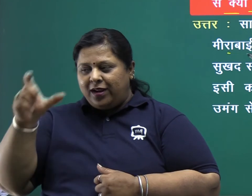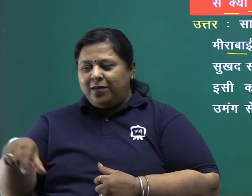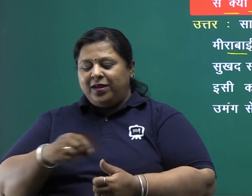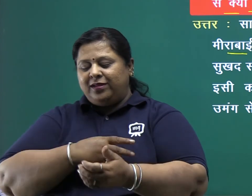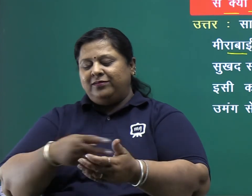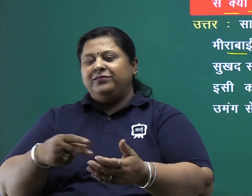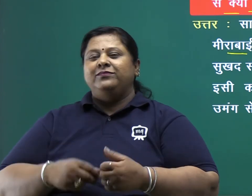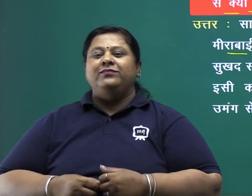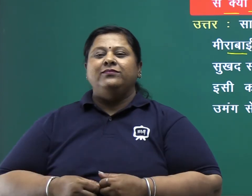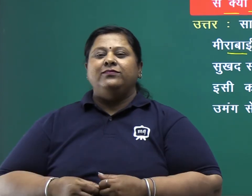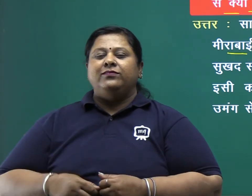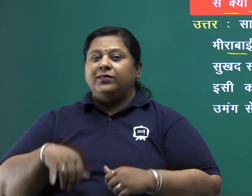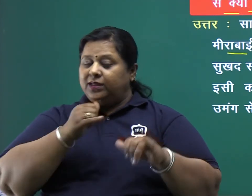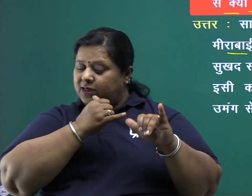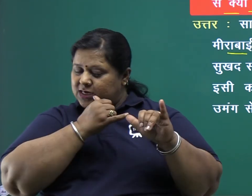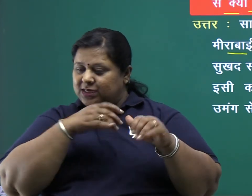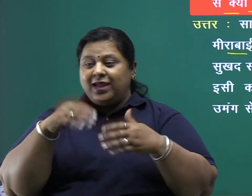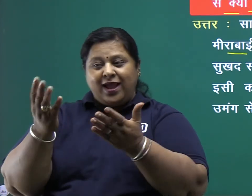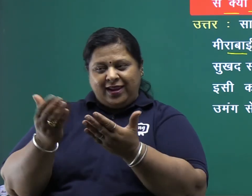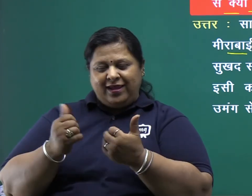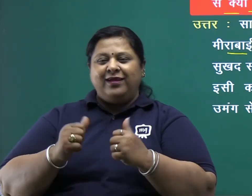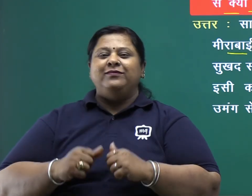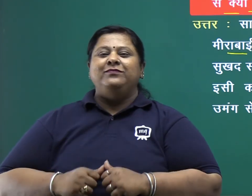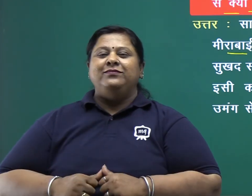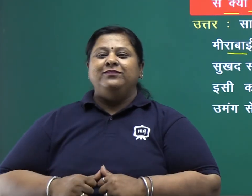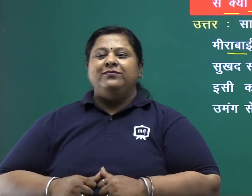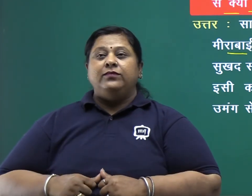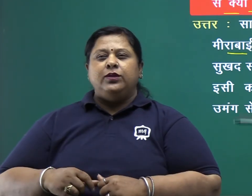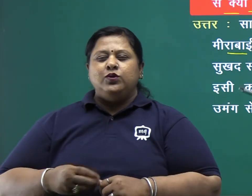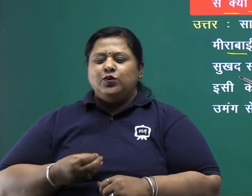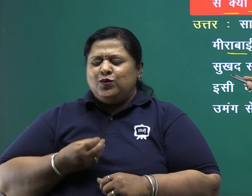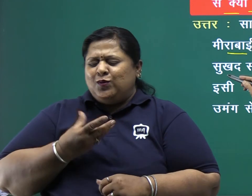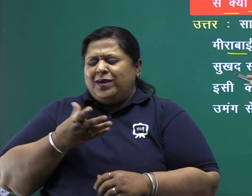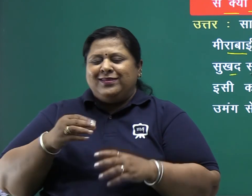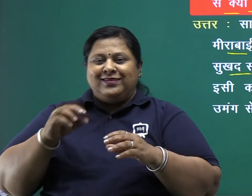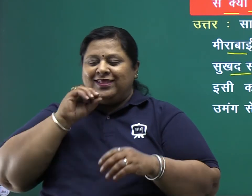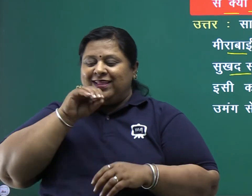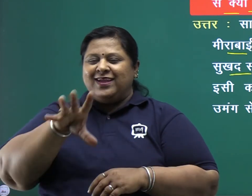मीराबाई कृष्ण के आने का सुखद संदेश